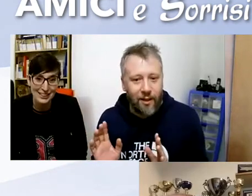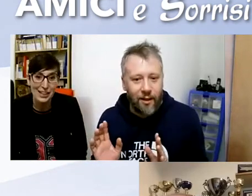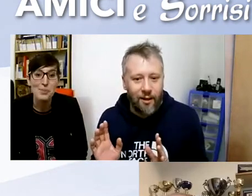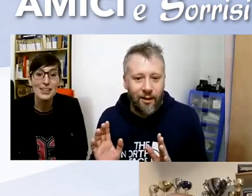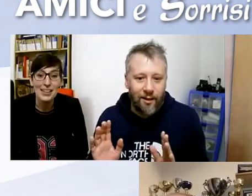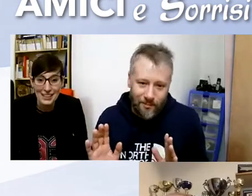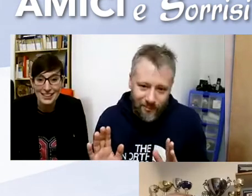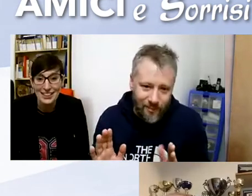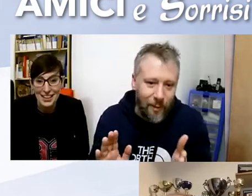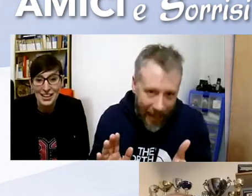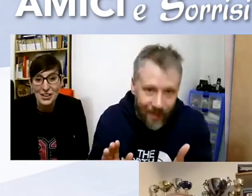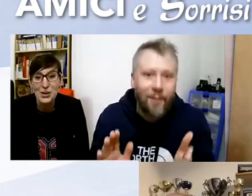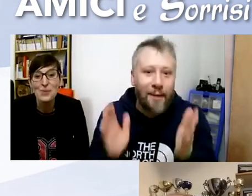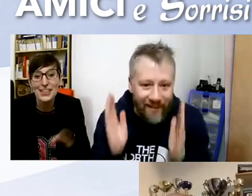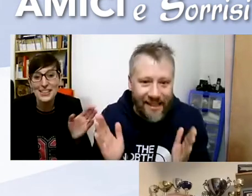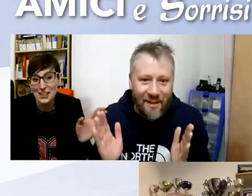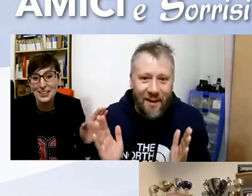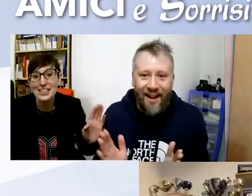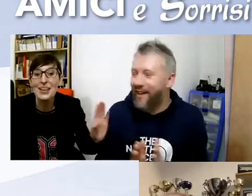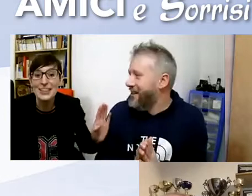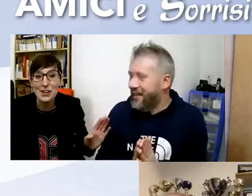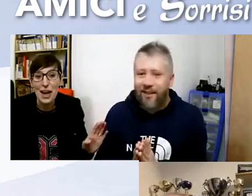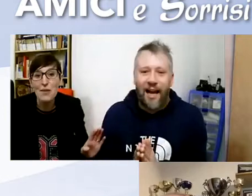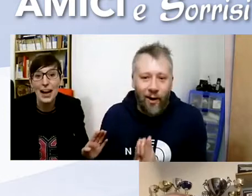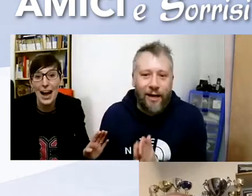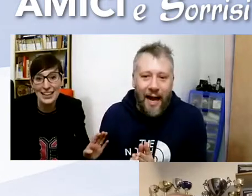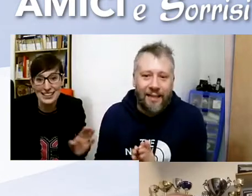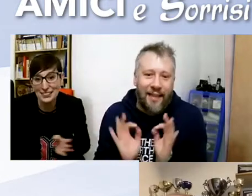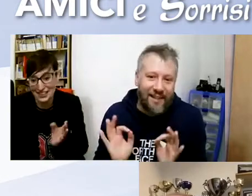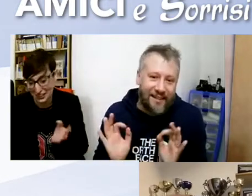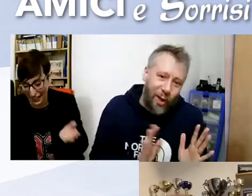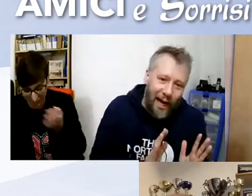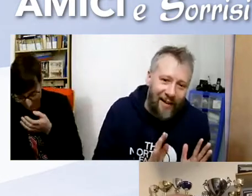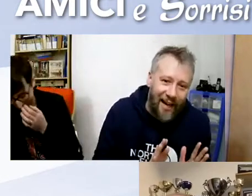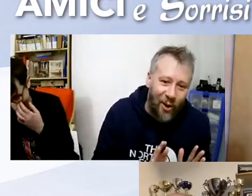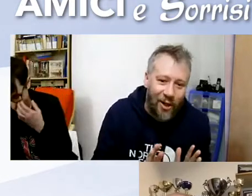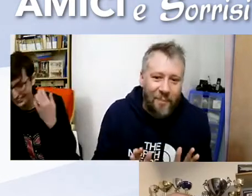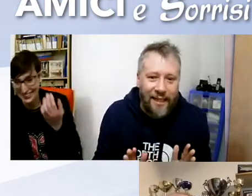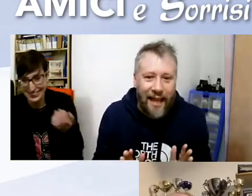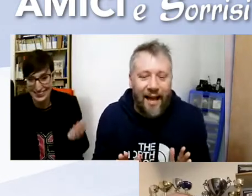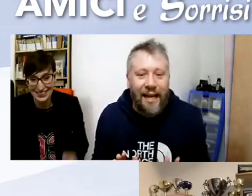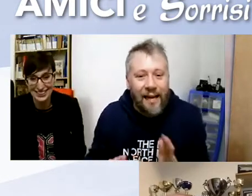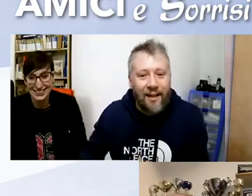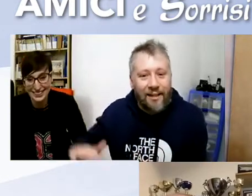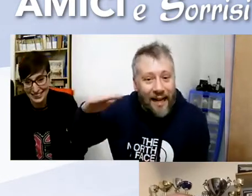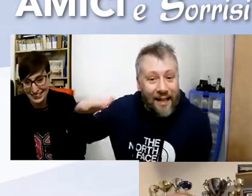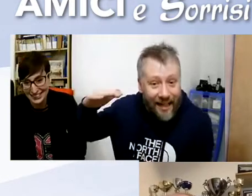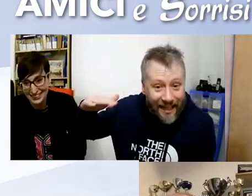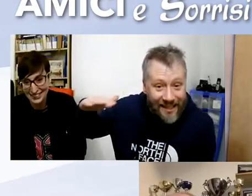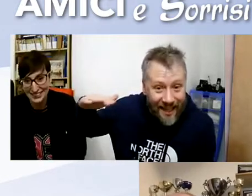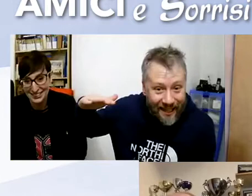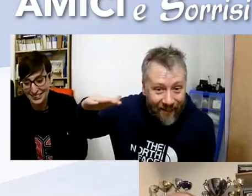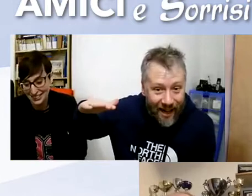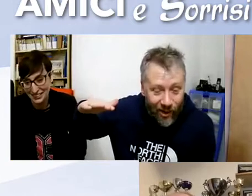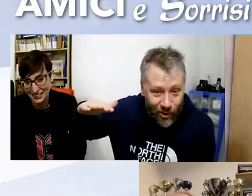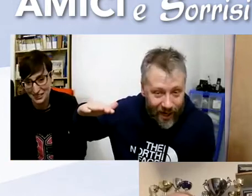sono più grandi gli alani del Falabella. Lo dice Matteo, è un È un cane cane travestito da travestito. cavallo, perché dal